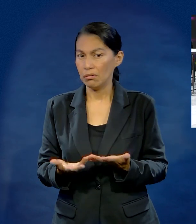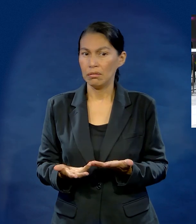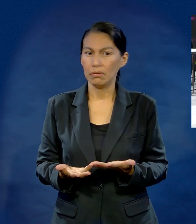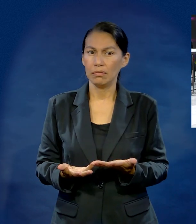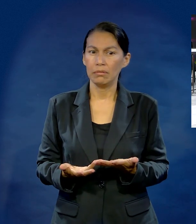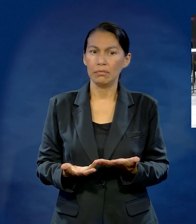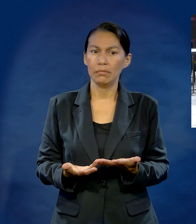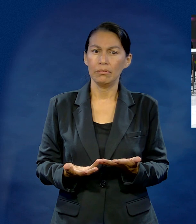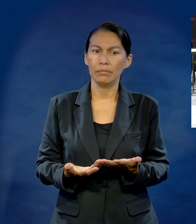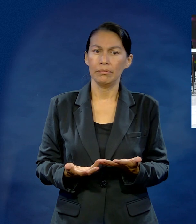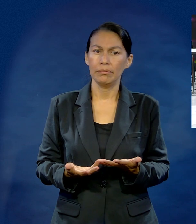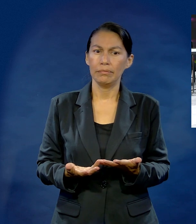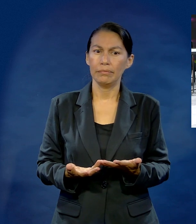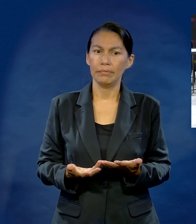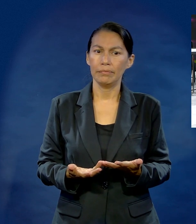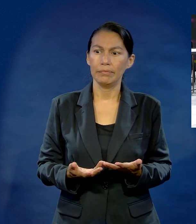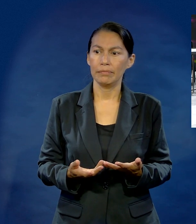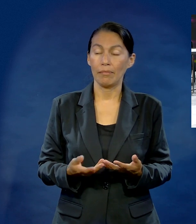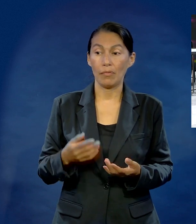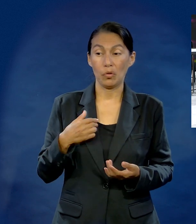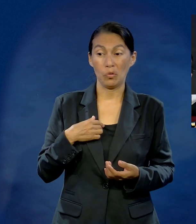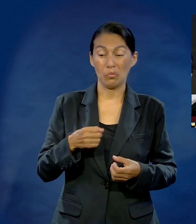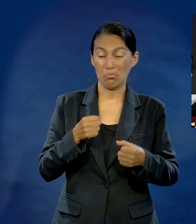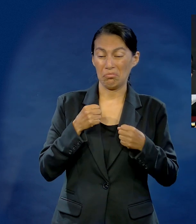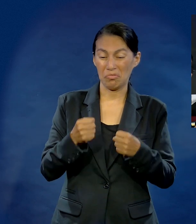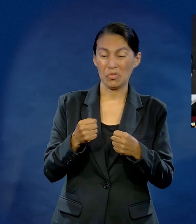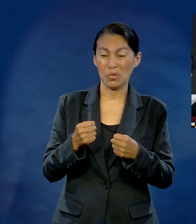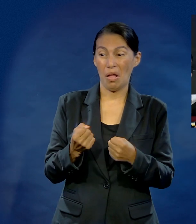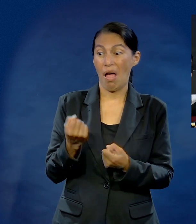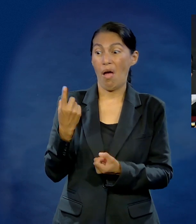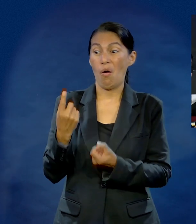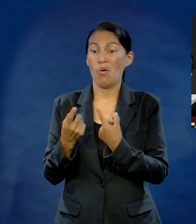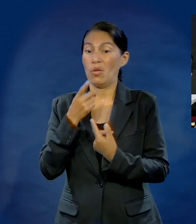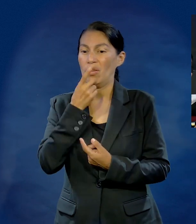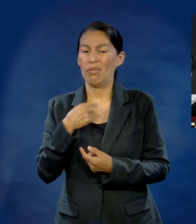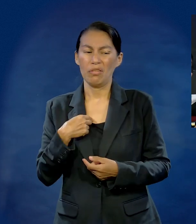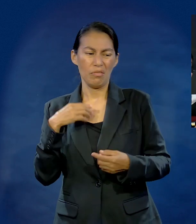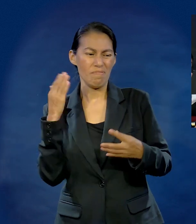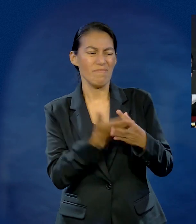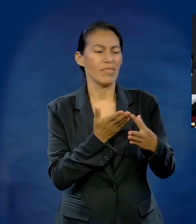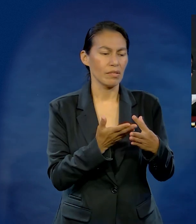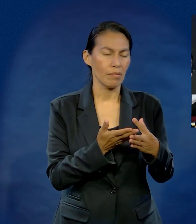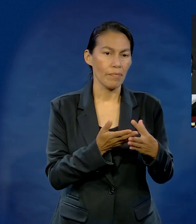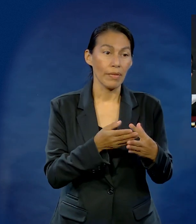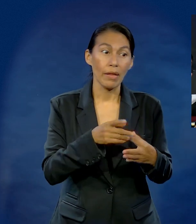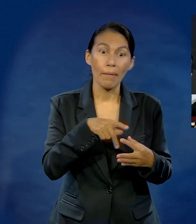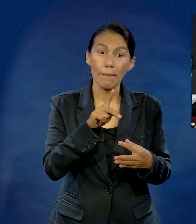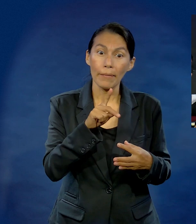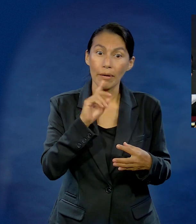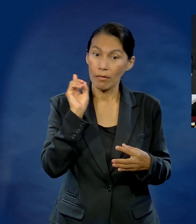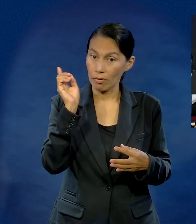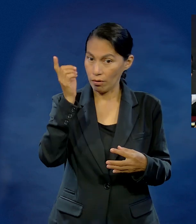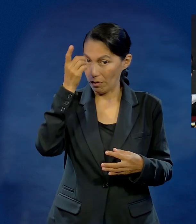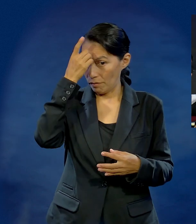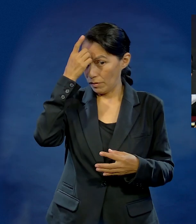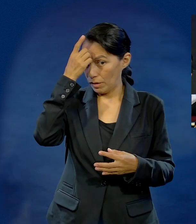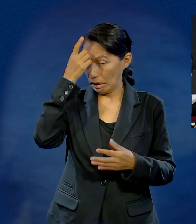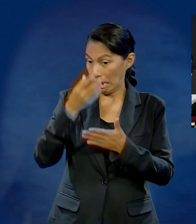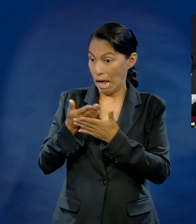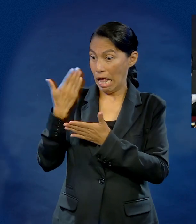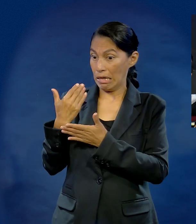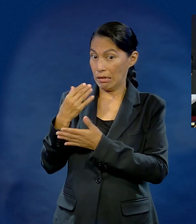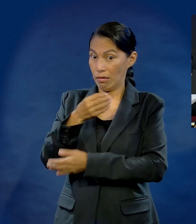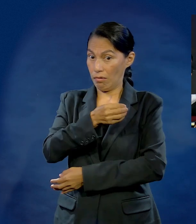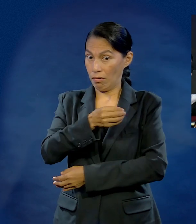esclavos que se escapan de sus amos. ¿Por qué voy a compartir mi pan y mi agua y mi carne que he reservado para mis esquiladores con gente